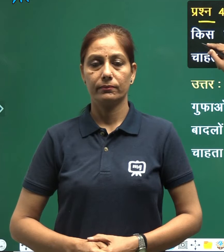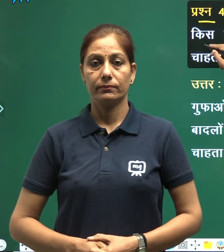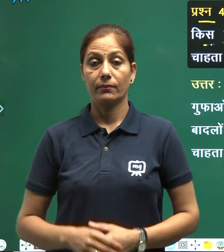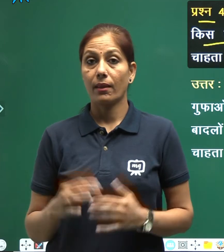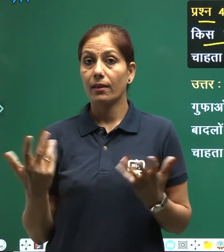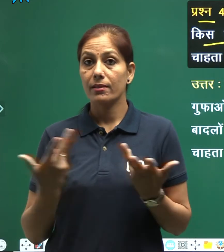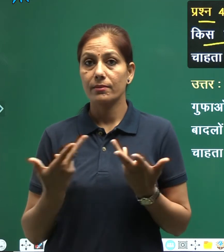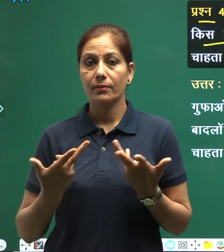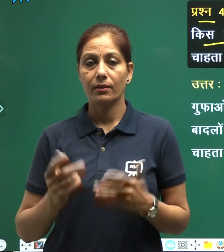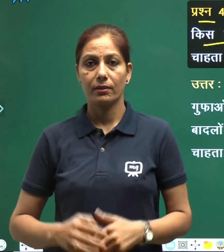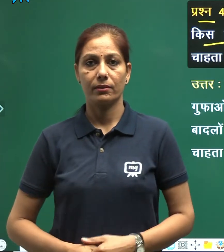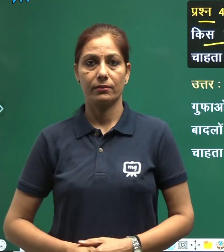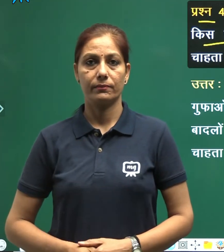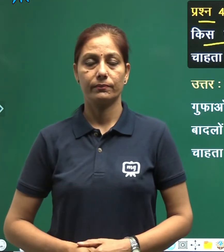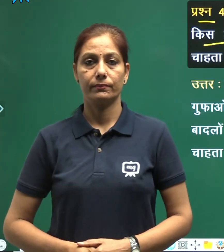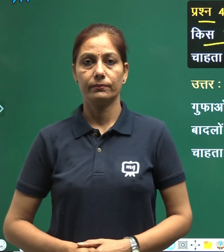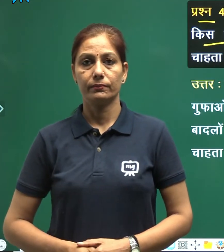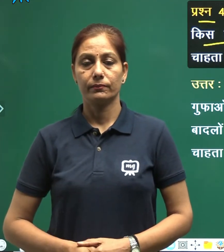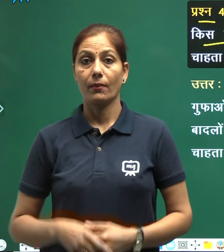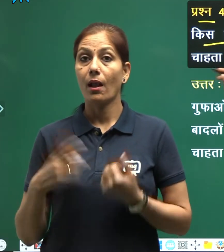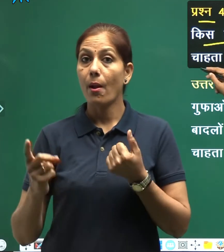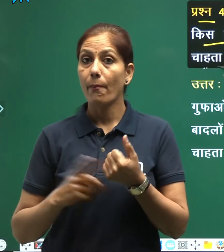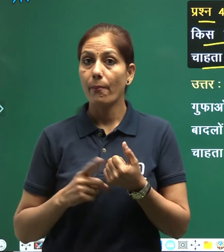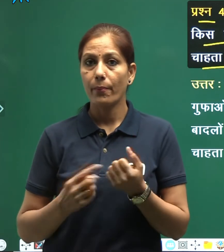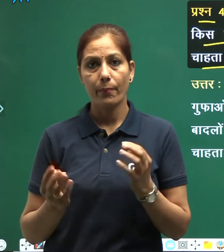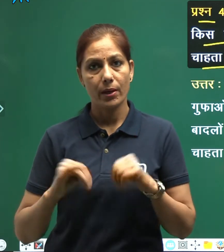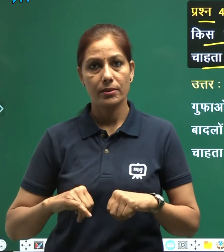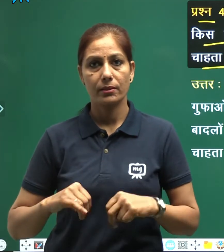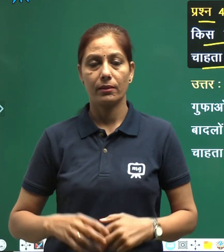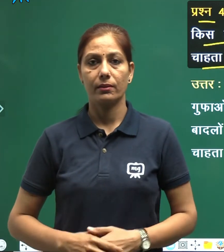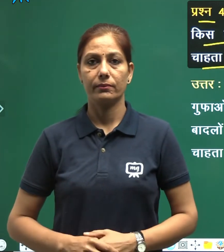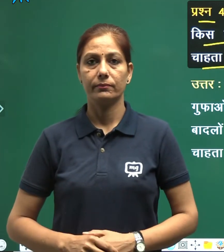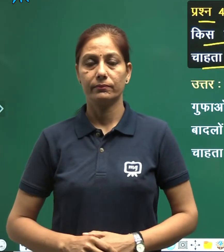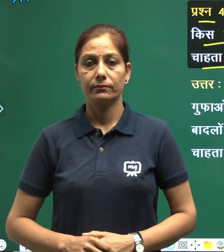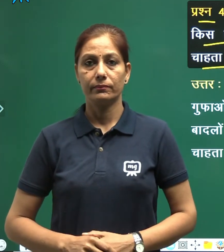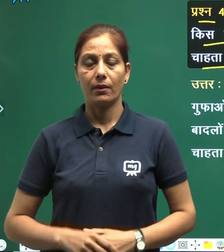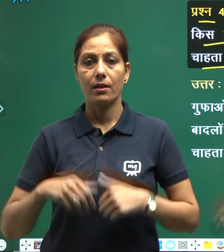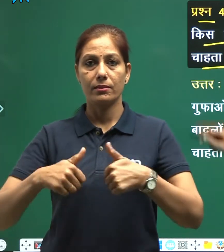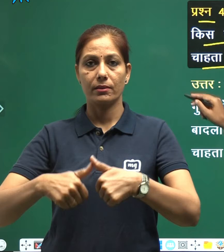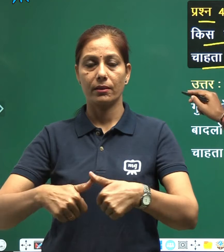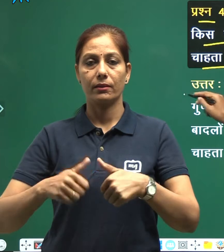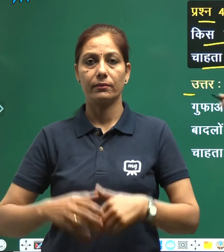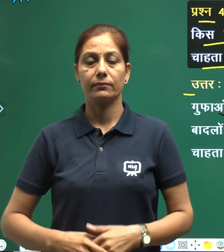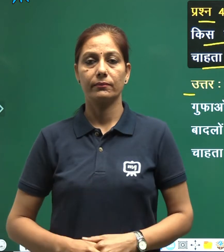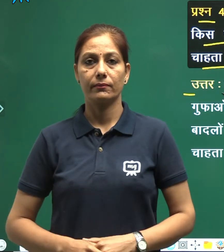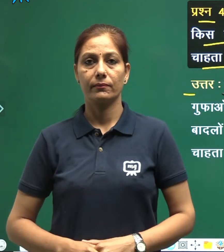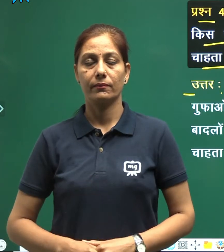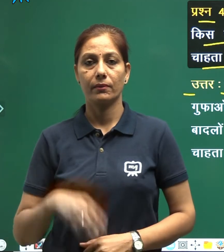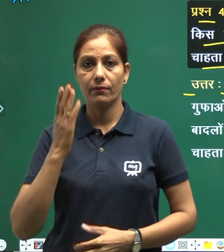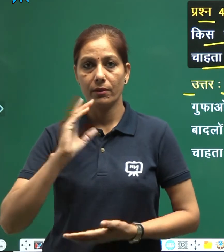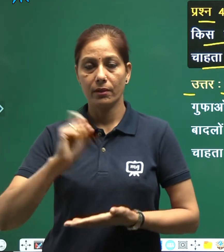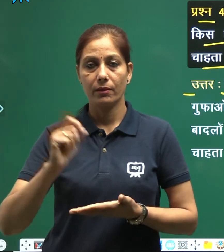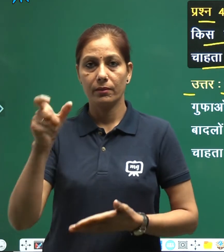किस प्रकार का दंड पाना चाहता है? उत्तर है कवि